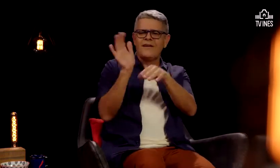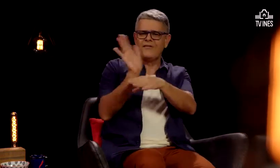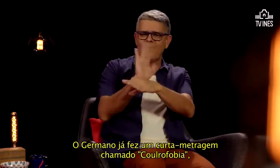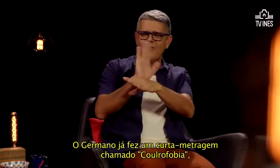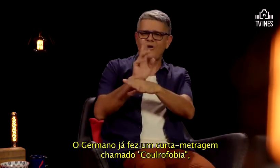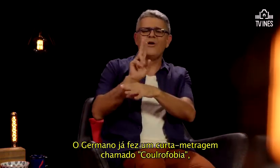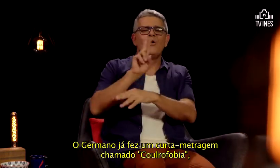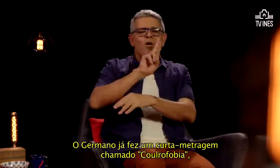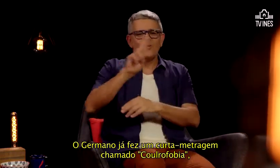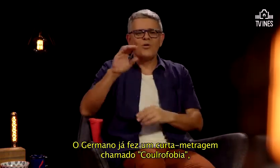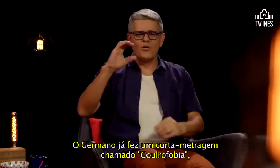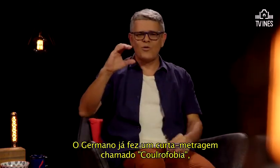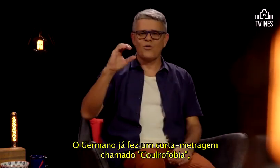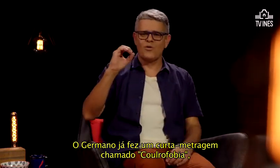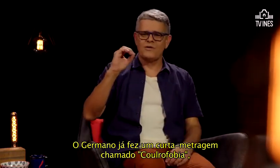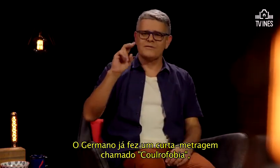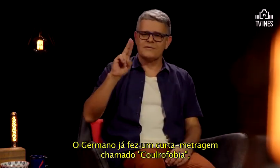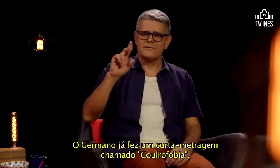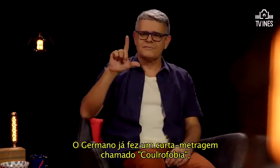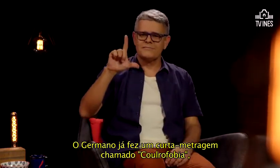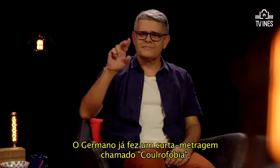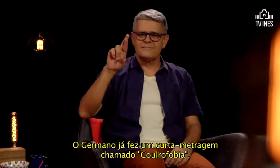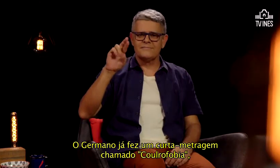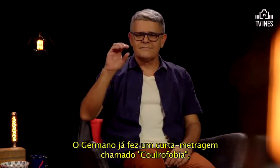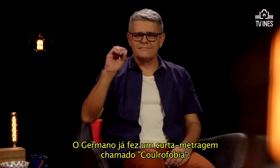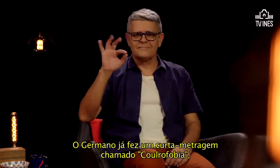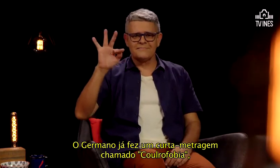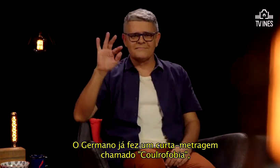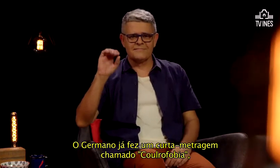O Germano, ele já fez um curta-metragem chamado Courofobia.